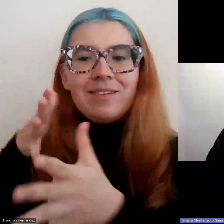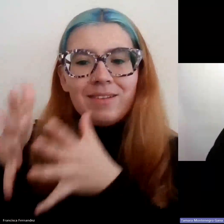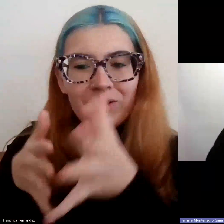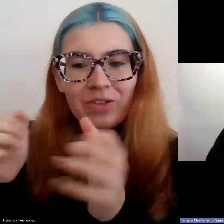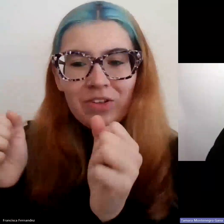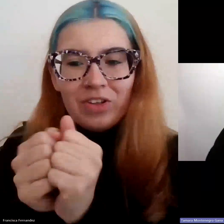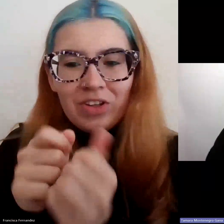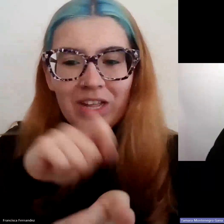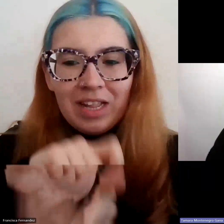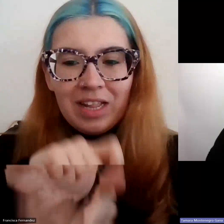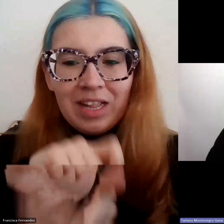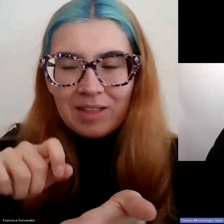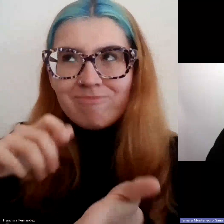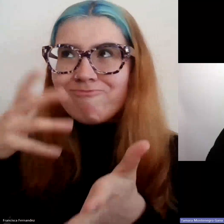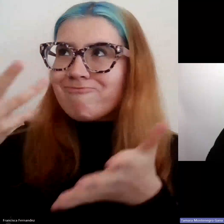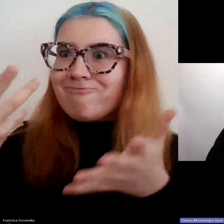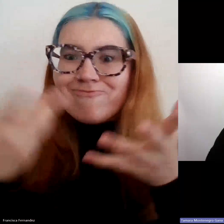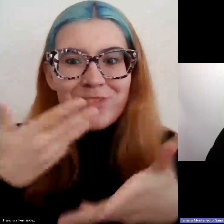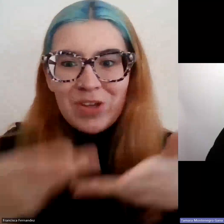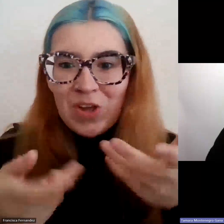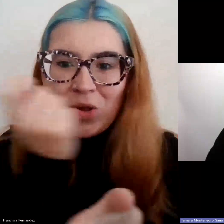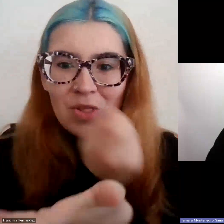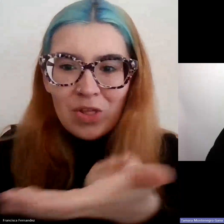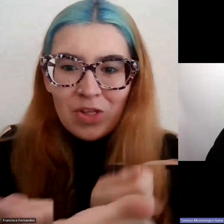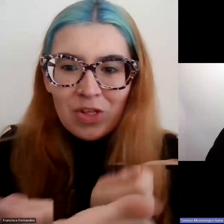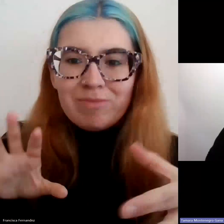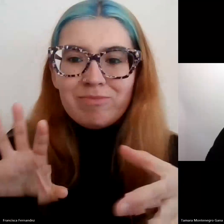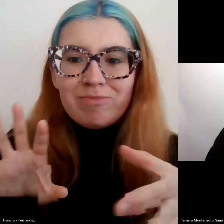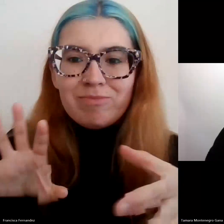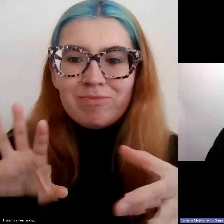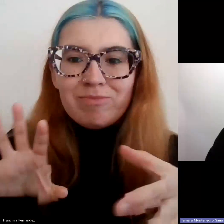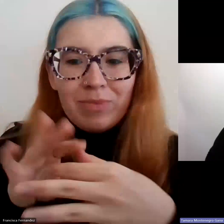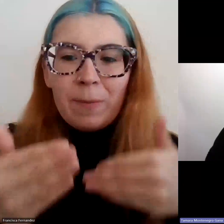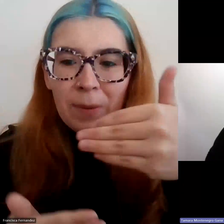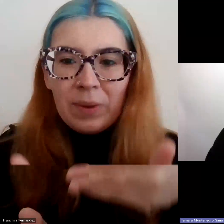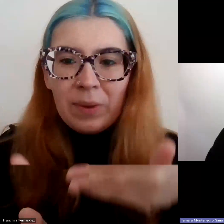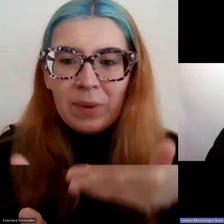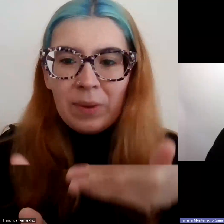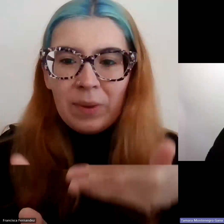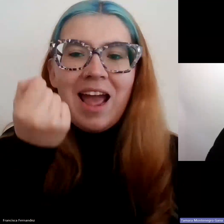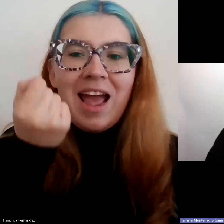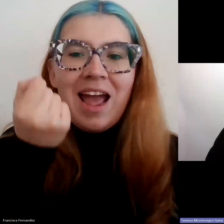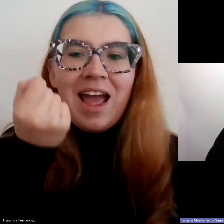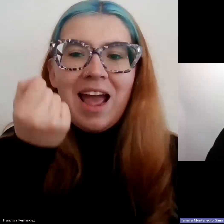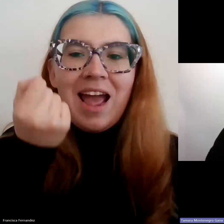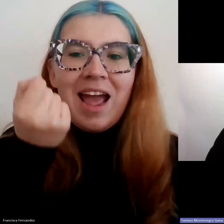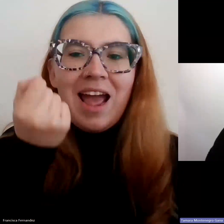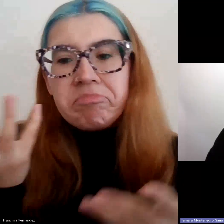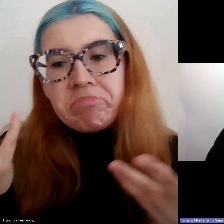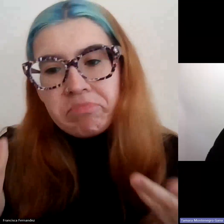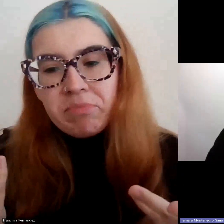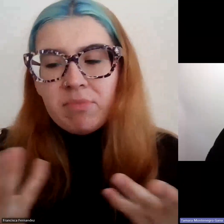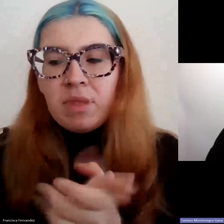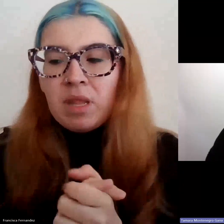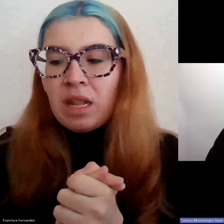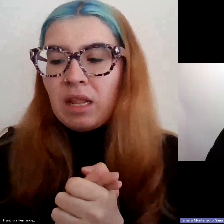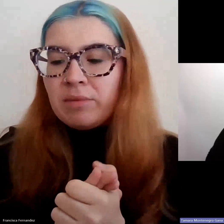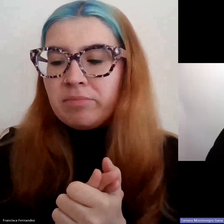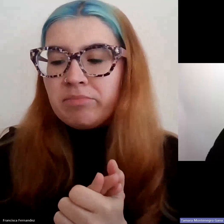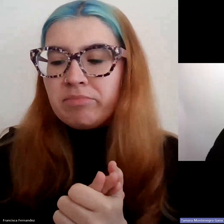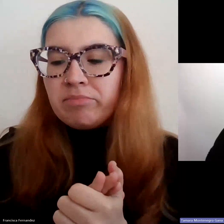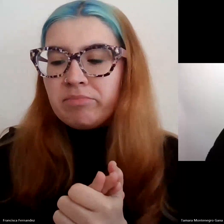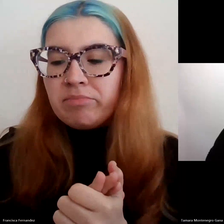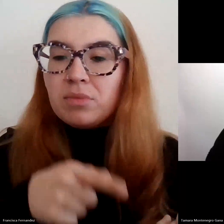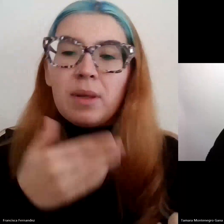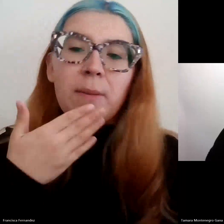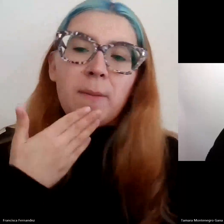mejor y hacer el vínculo de la información que estaba viendo. Entonces, con los dibujos más las palabras fuimos progresando para que él pudiera